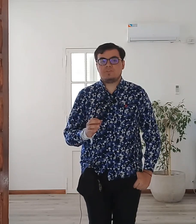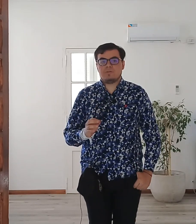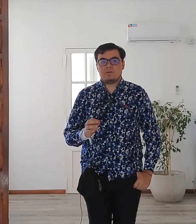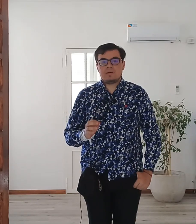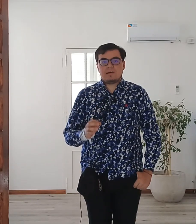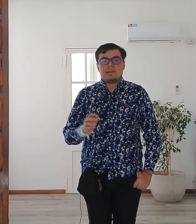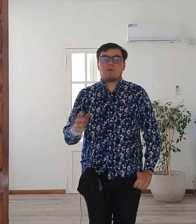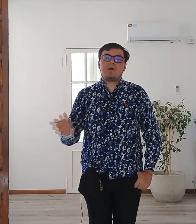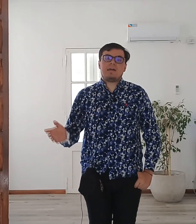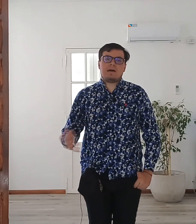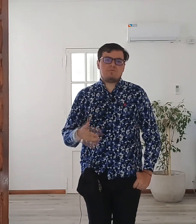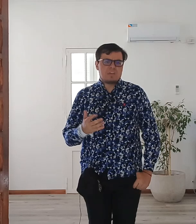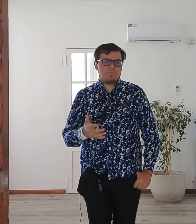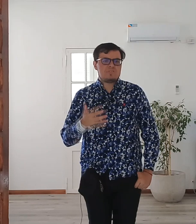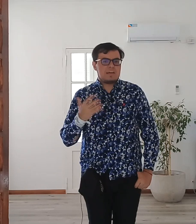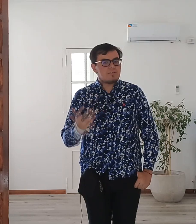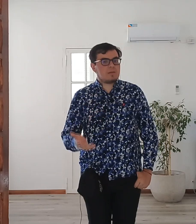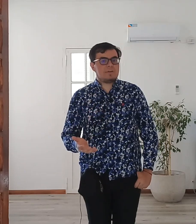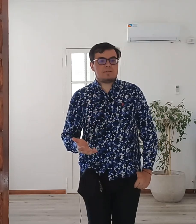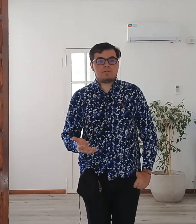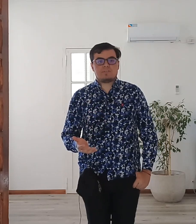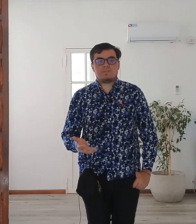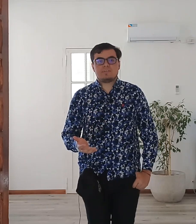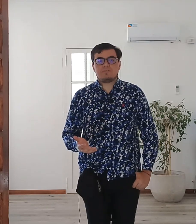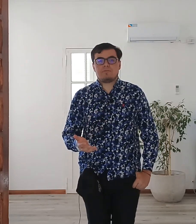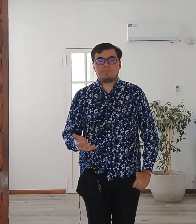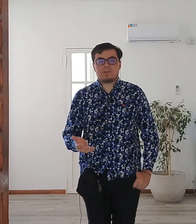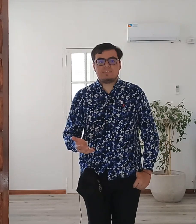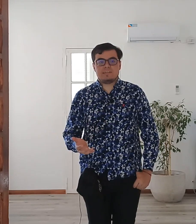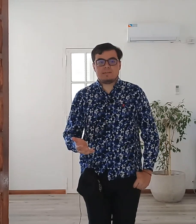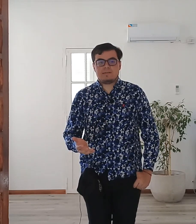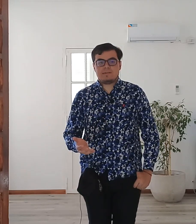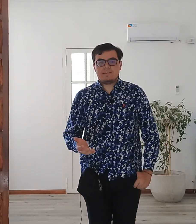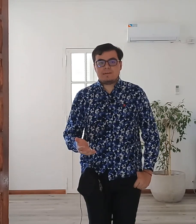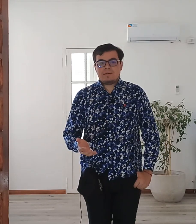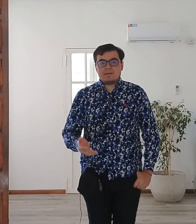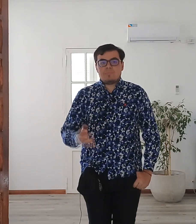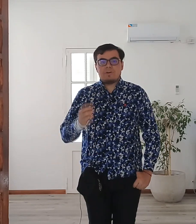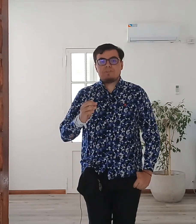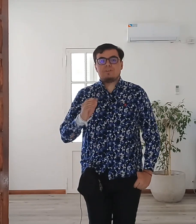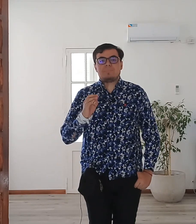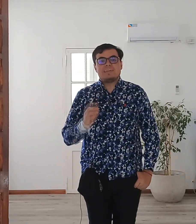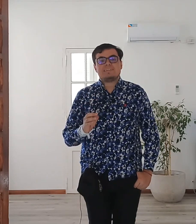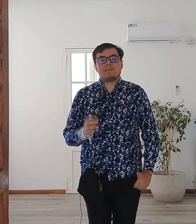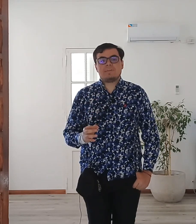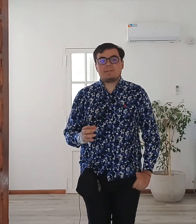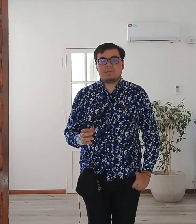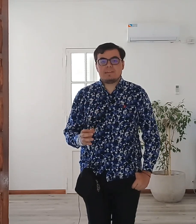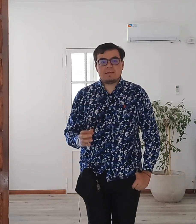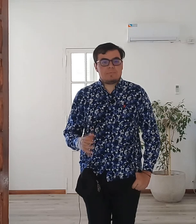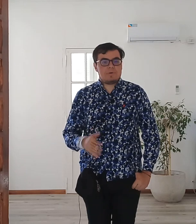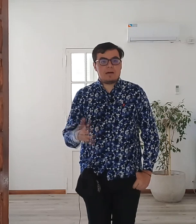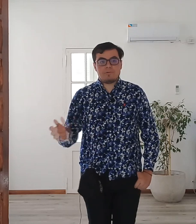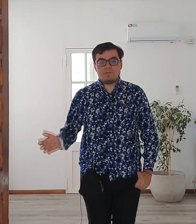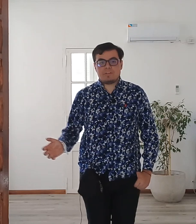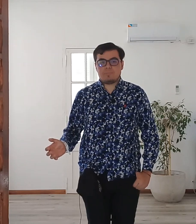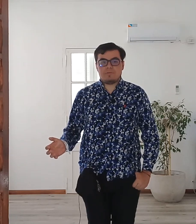concepción, la cual acusamos erróneamente en ocasiones a una cuestión reciente. Pero eso es precisamente mentira, al menos en nuestra